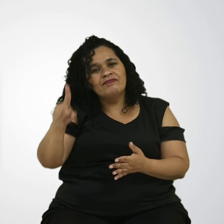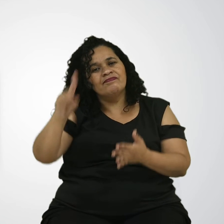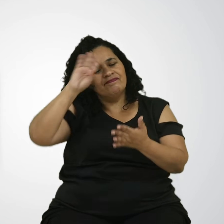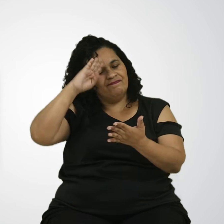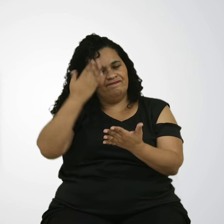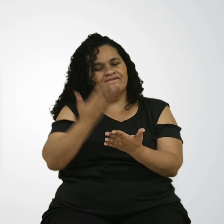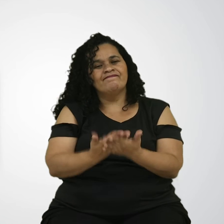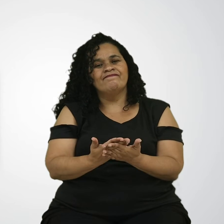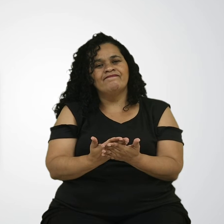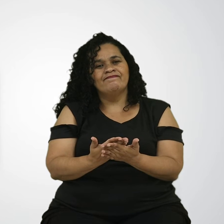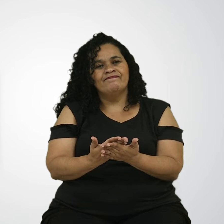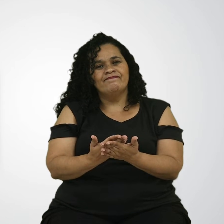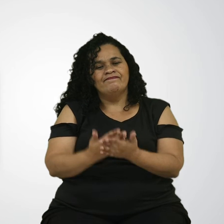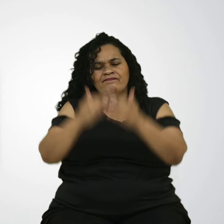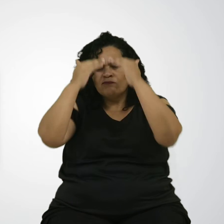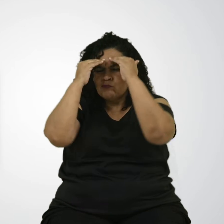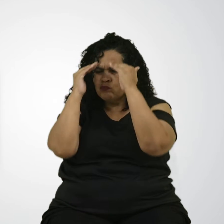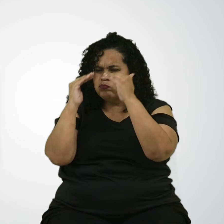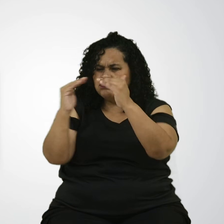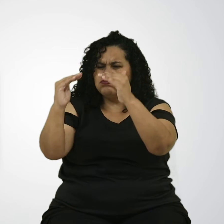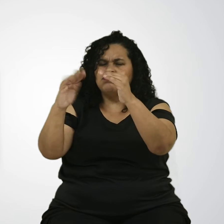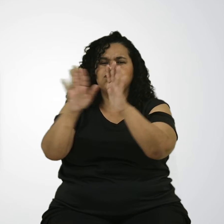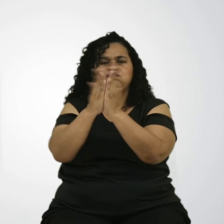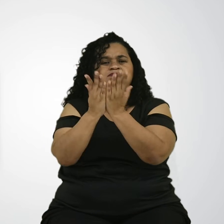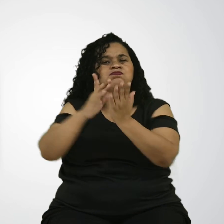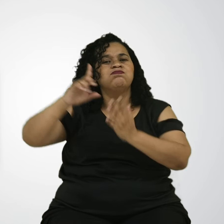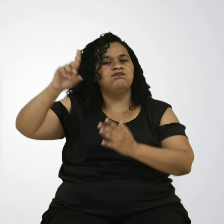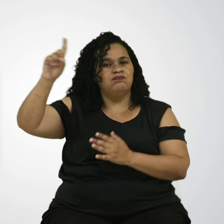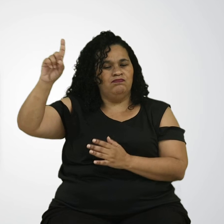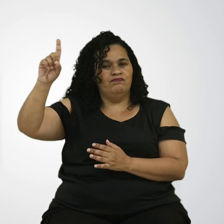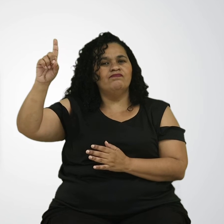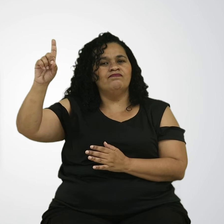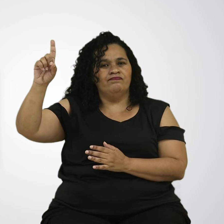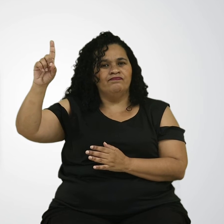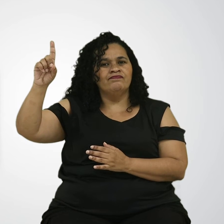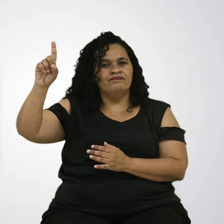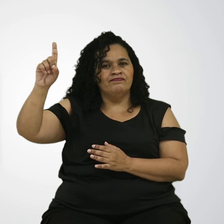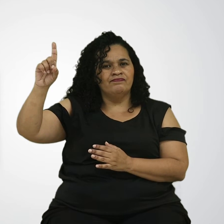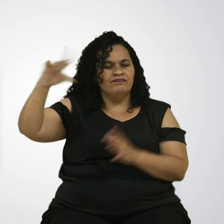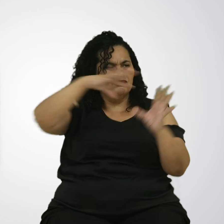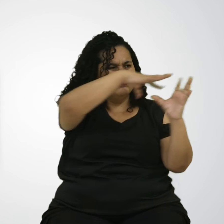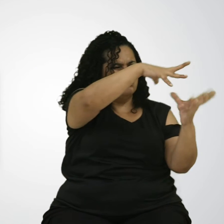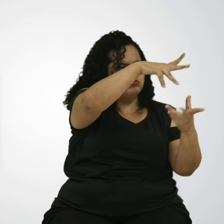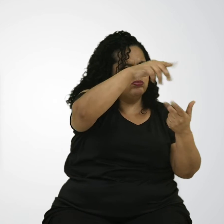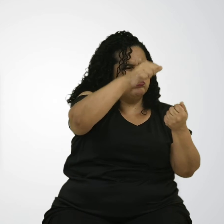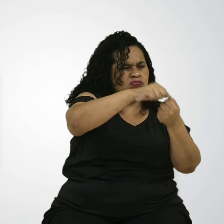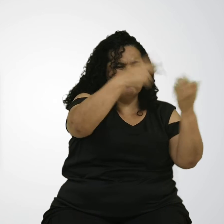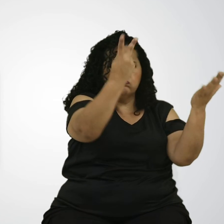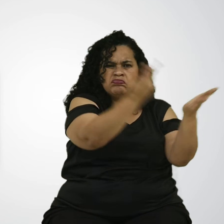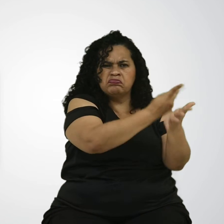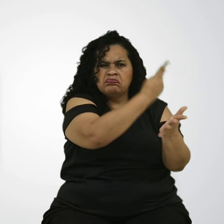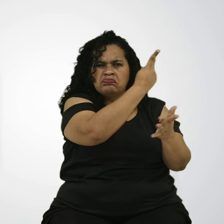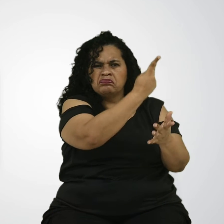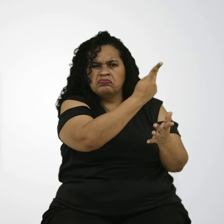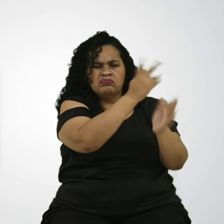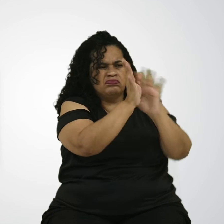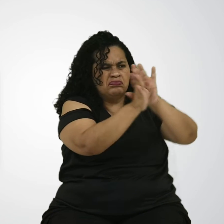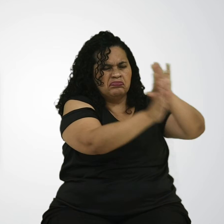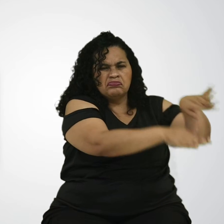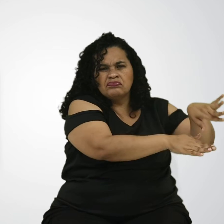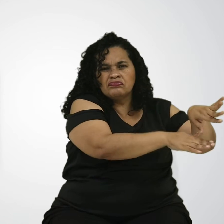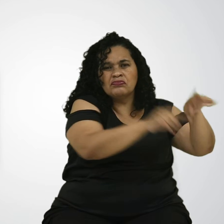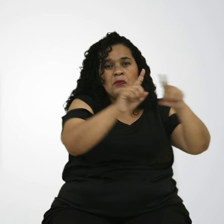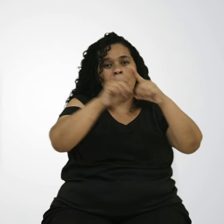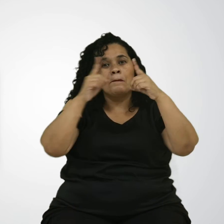você seguir o que as Escrituras diz, indo na contramão daquilo que esse mundo diz, é confiar naquilo que Deus disse.